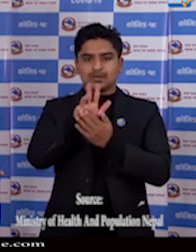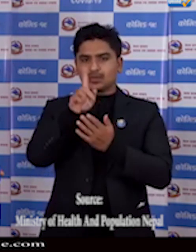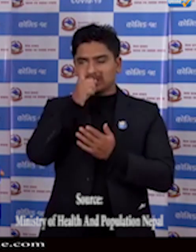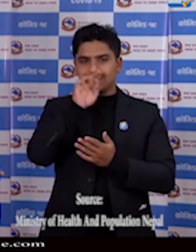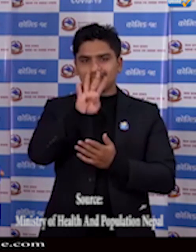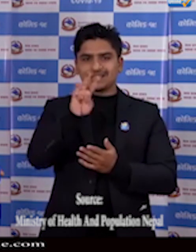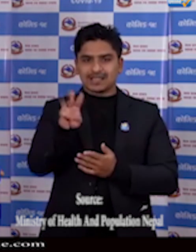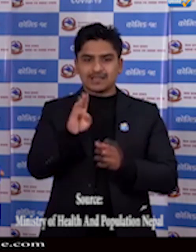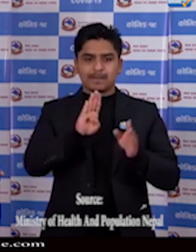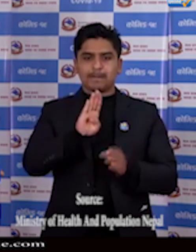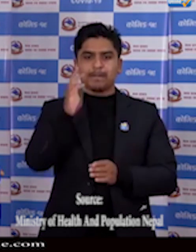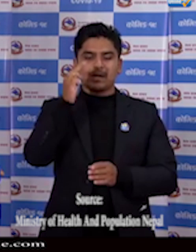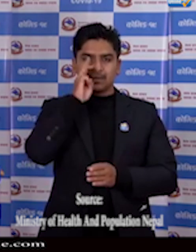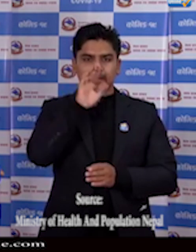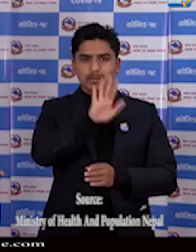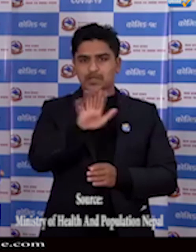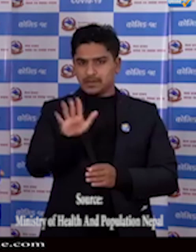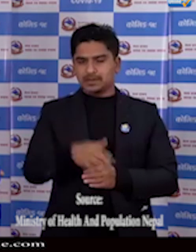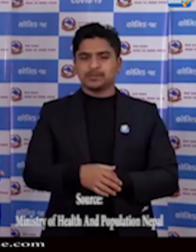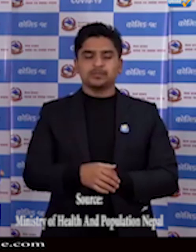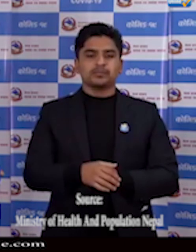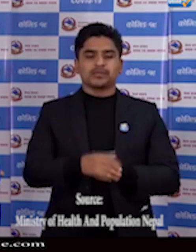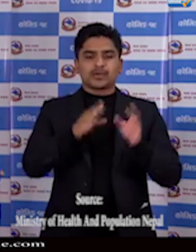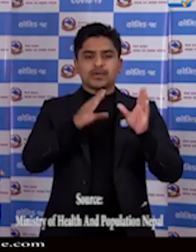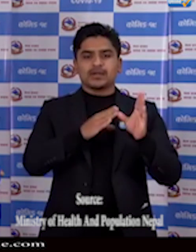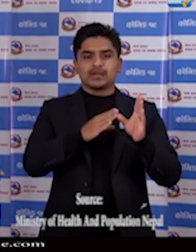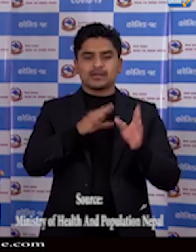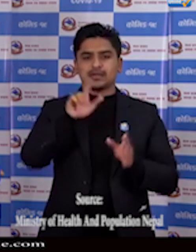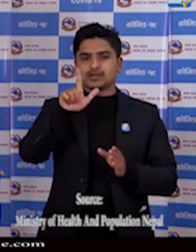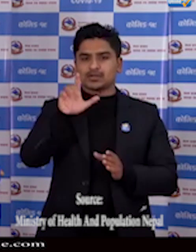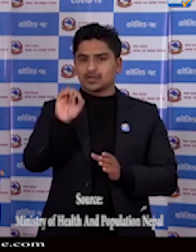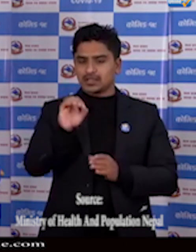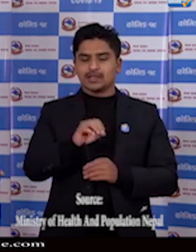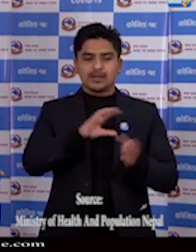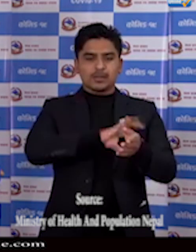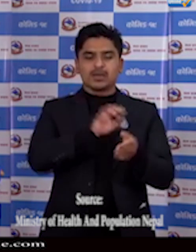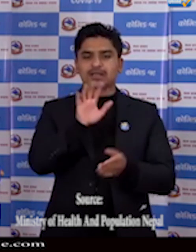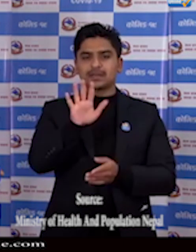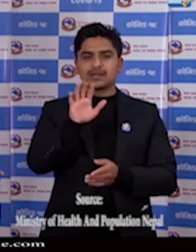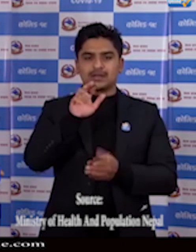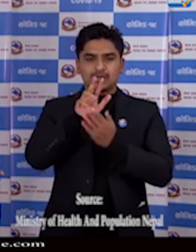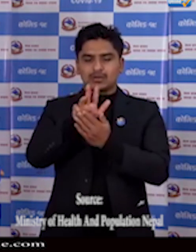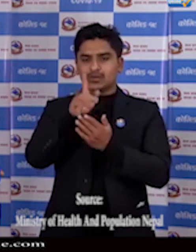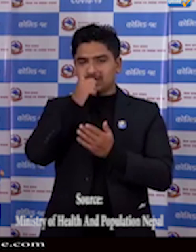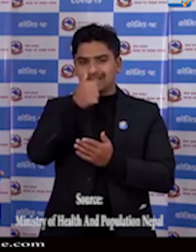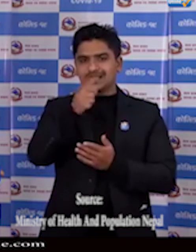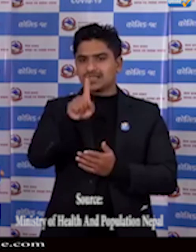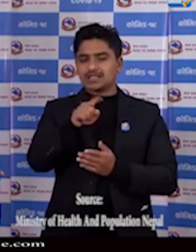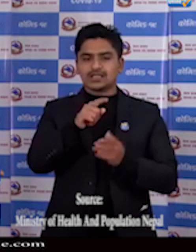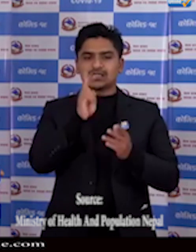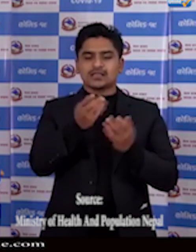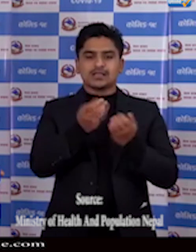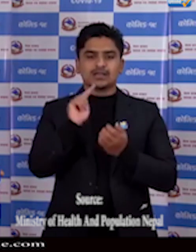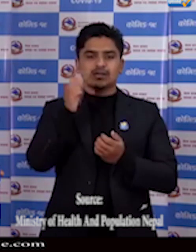2 943, बागमती प्रदेशमा 55, गण्डकी प्रदेशमा 70, प्रदेश नम्बर 5 961, त्यसै गरी